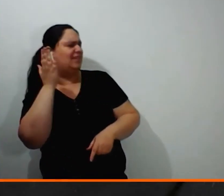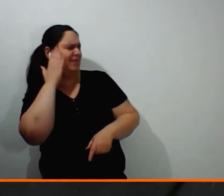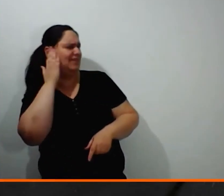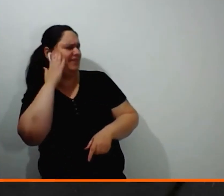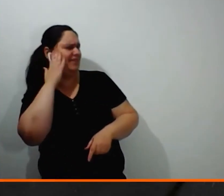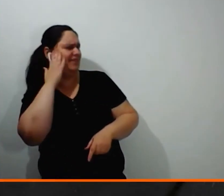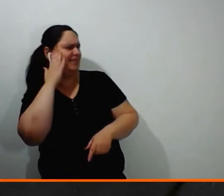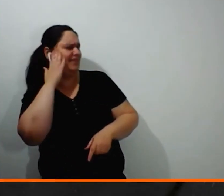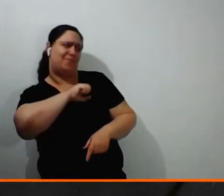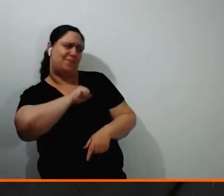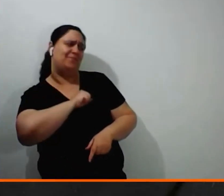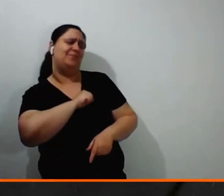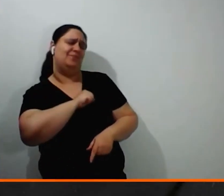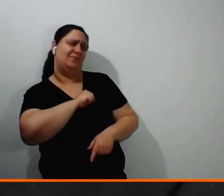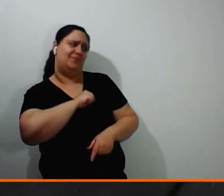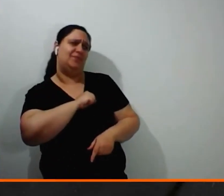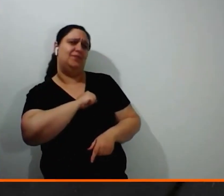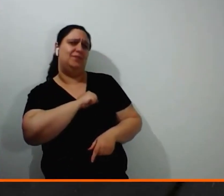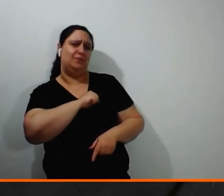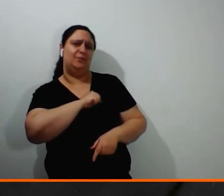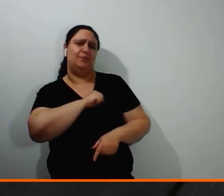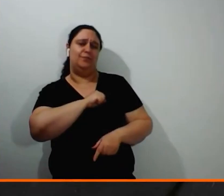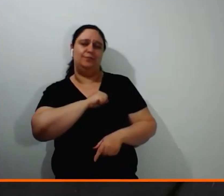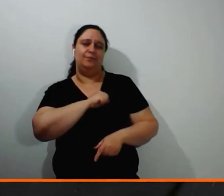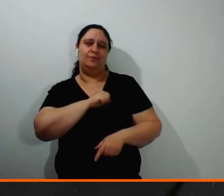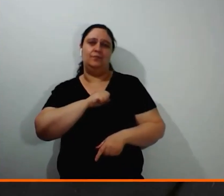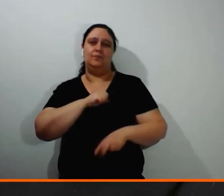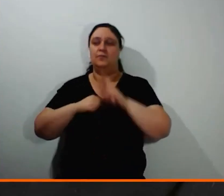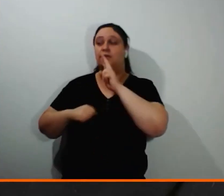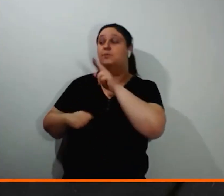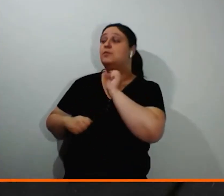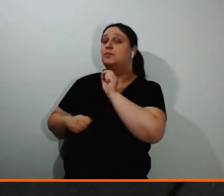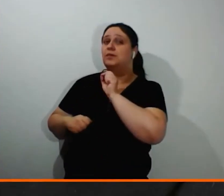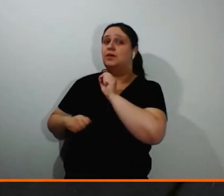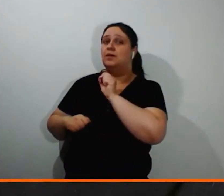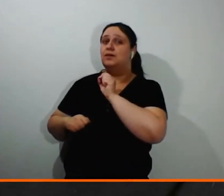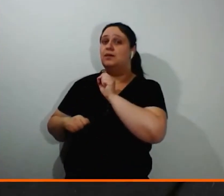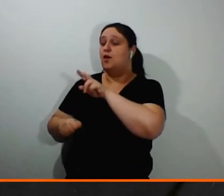Ele lhe disse: apacenta os meus cordeiros.